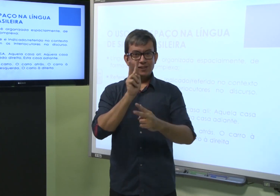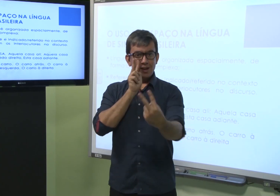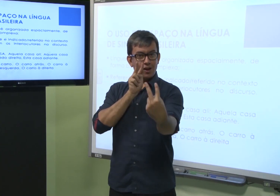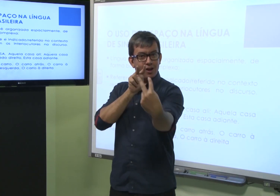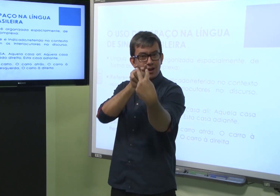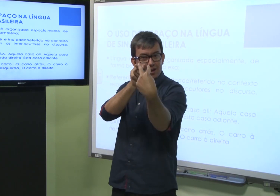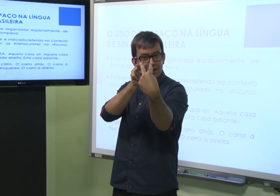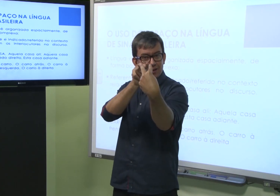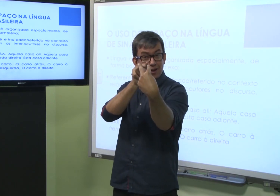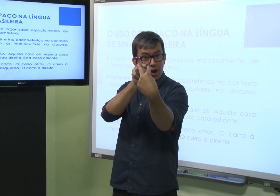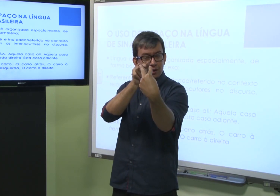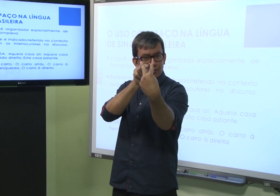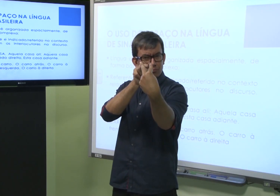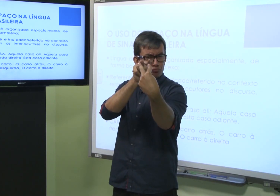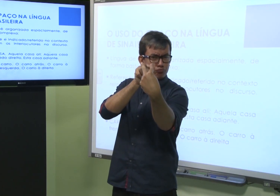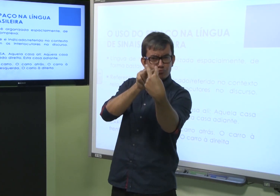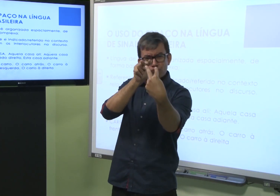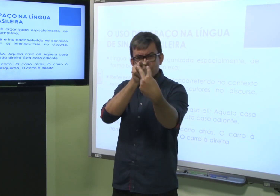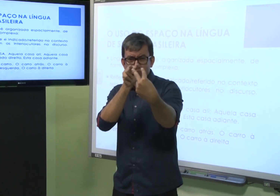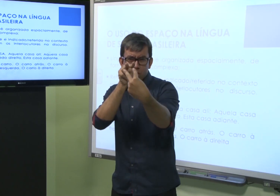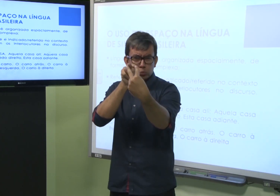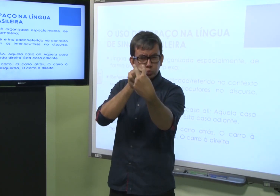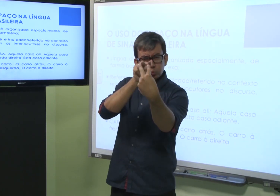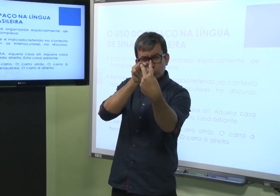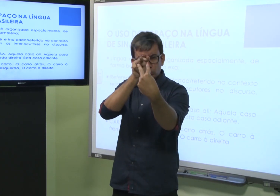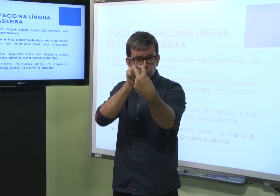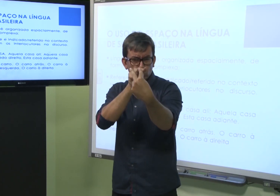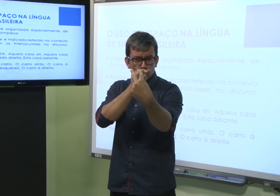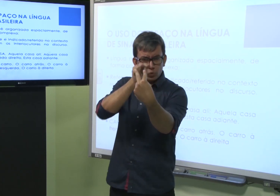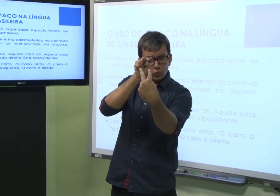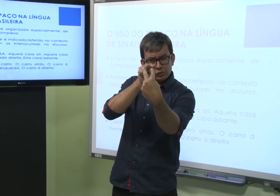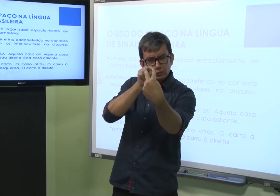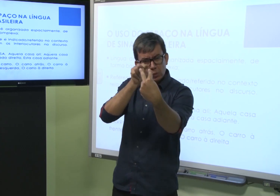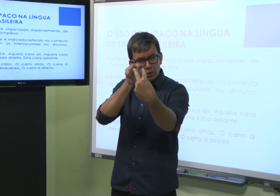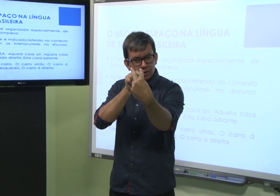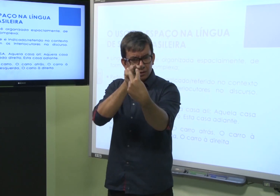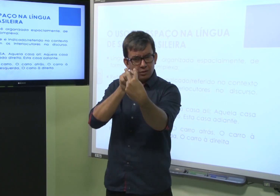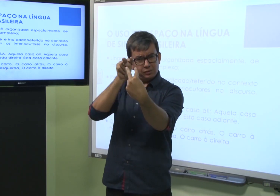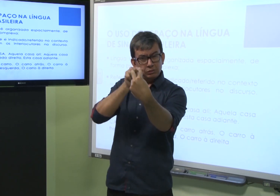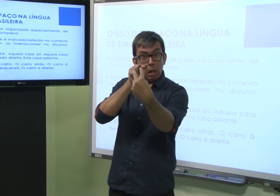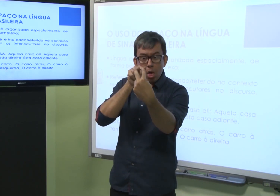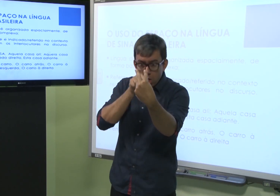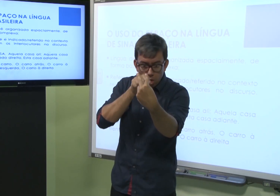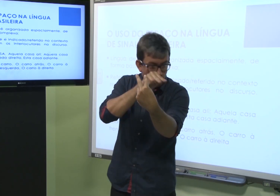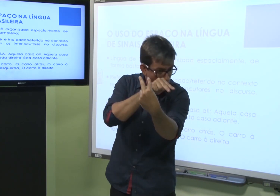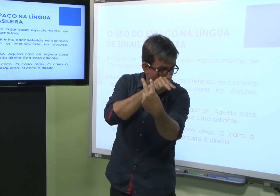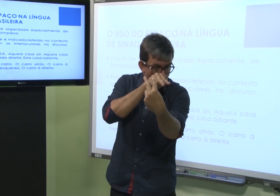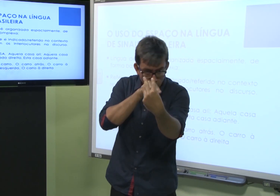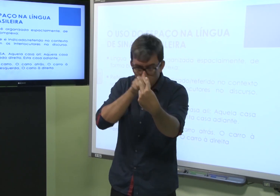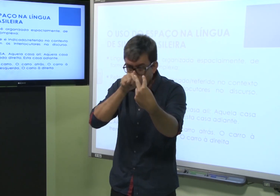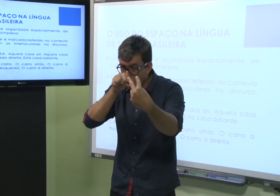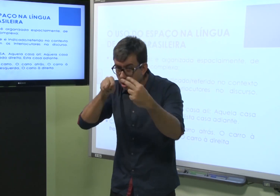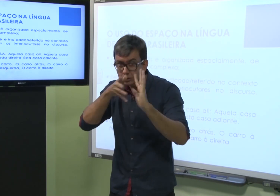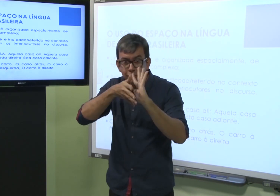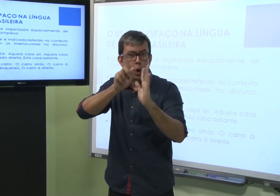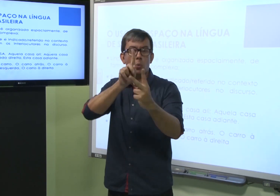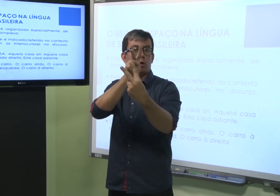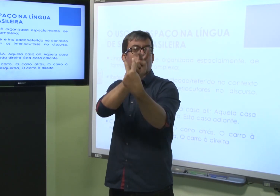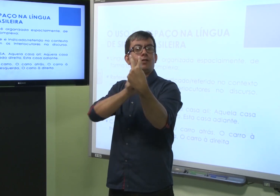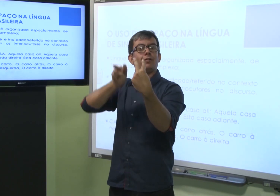para todos os sinais que você está fazendo, mas com o tempo você consegue sinalizar olhando para o rosto da pessoa. Porque